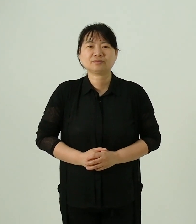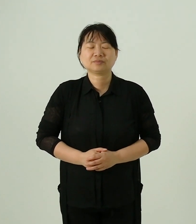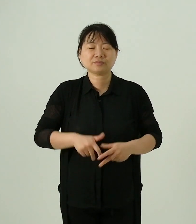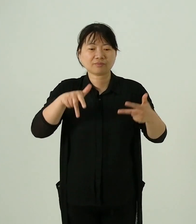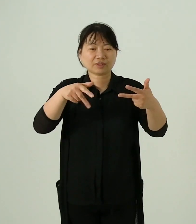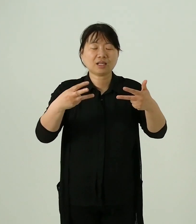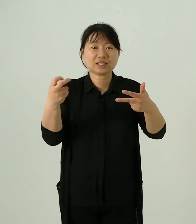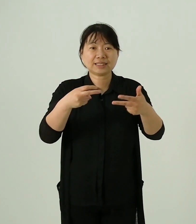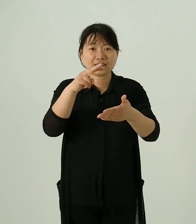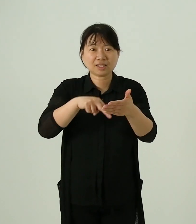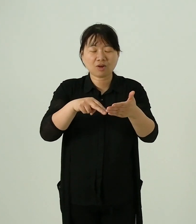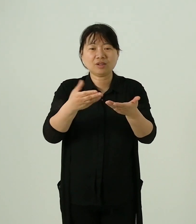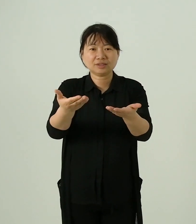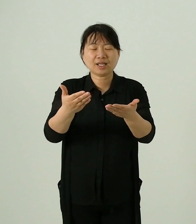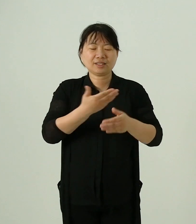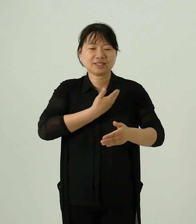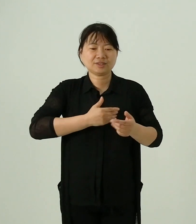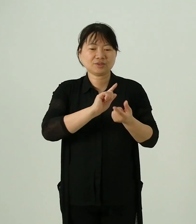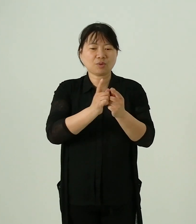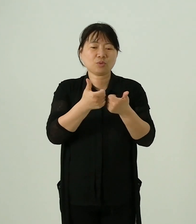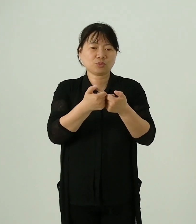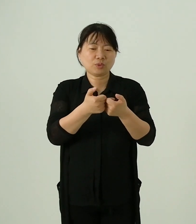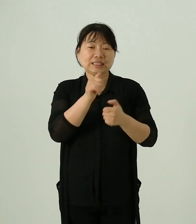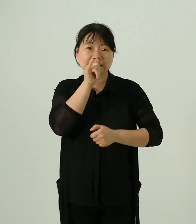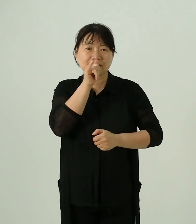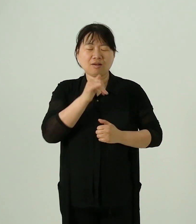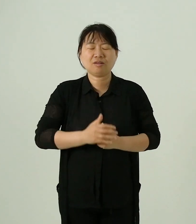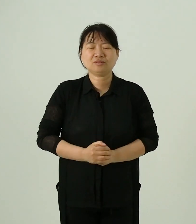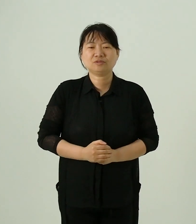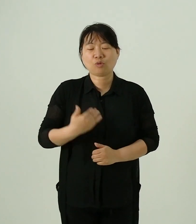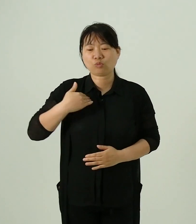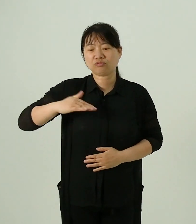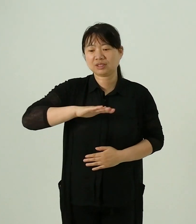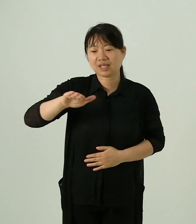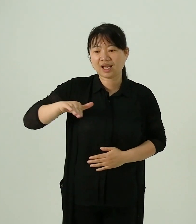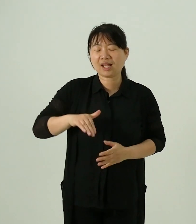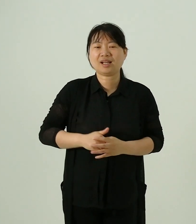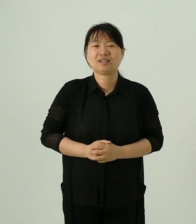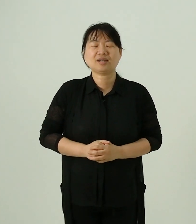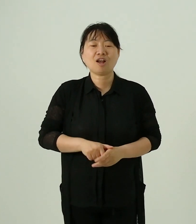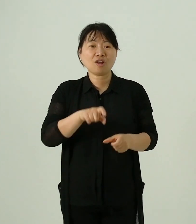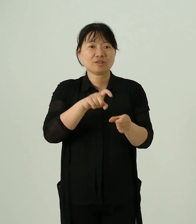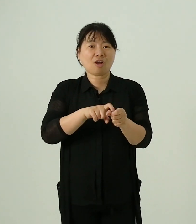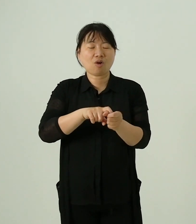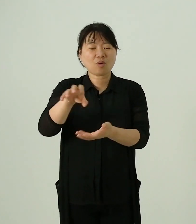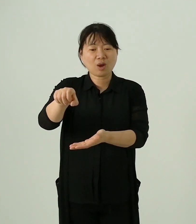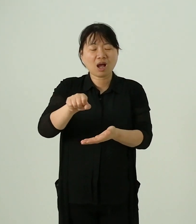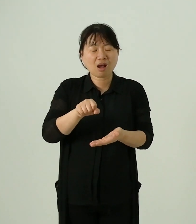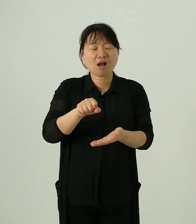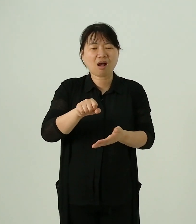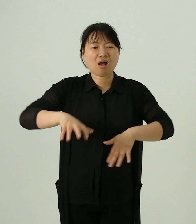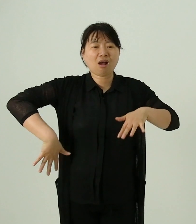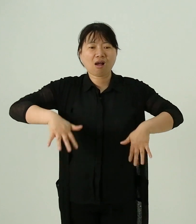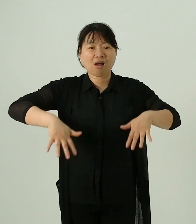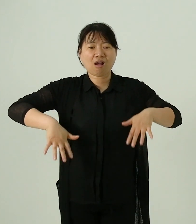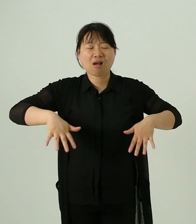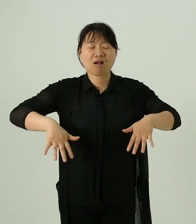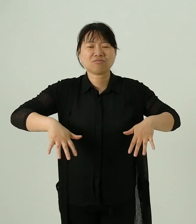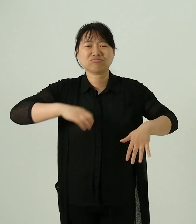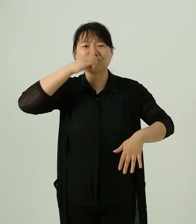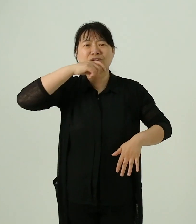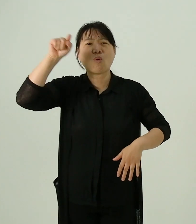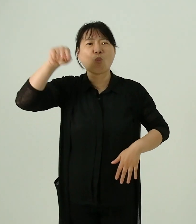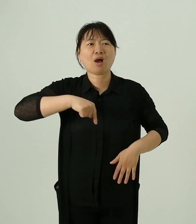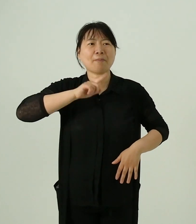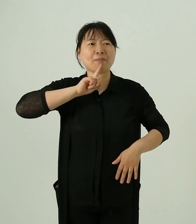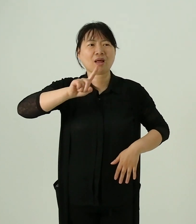7절 다시 읽겠습니다. 제자들이 서로 논의하여 이르되 우리가 떡을 가져오지 아니하였도다